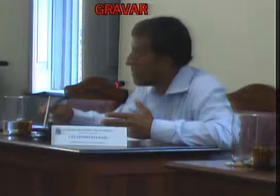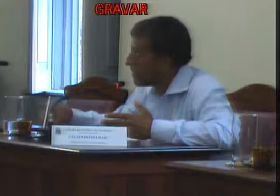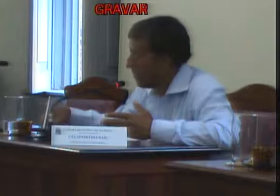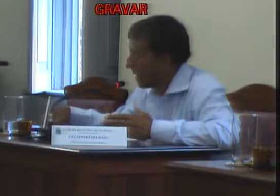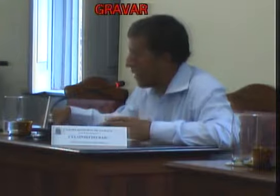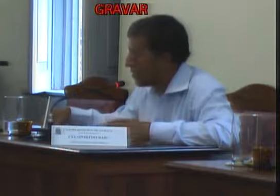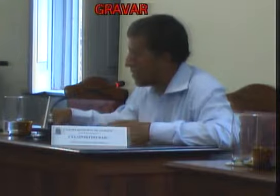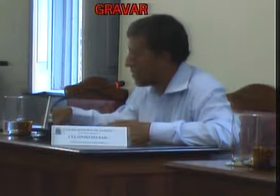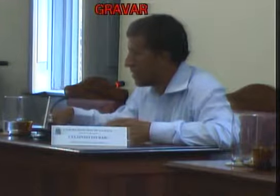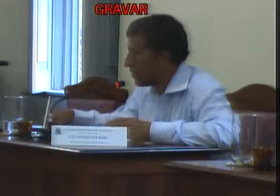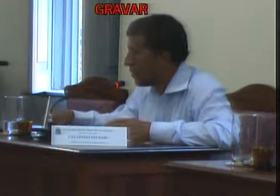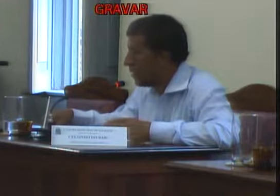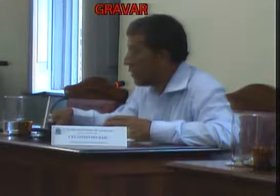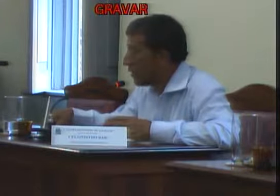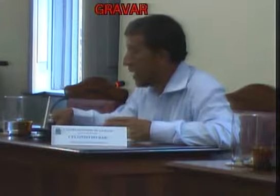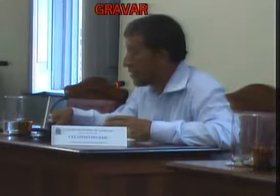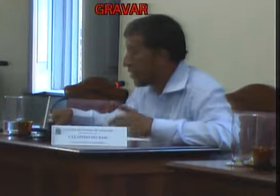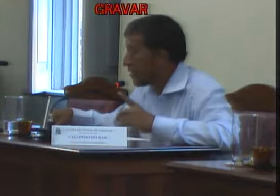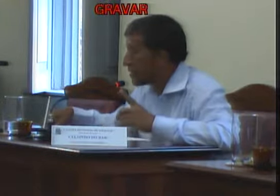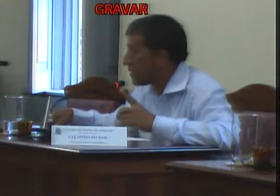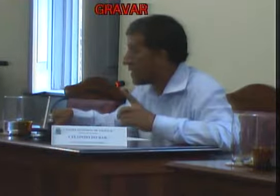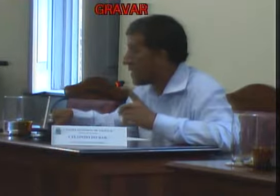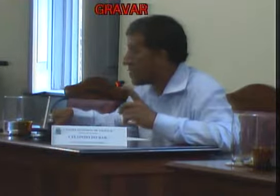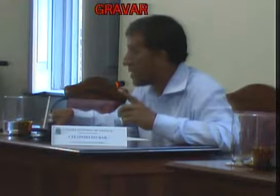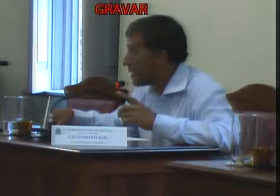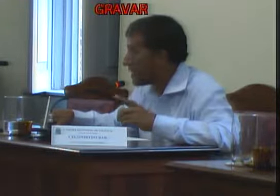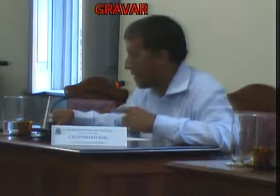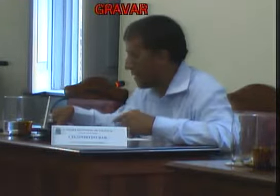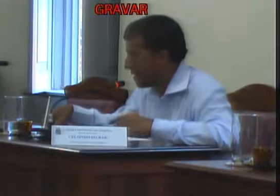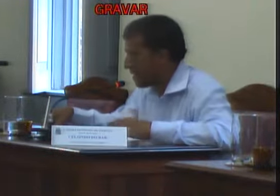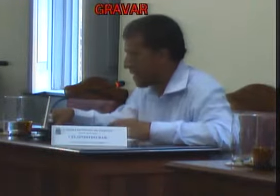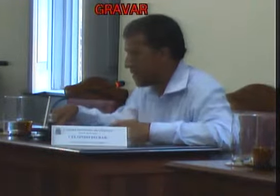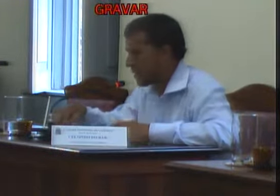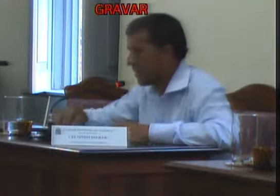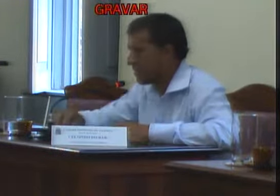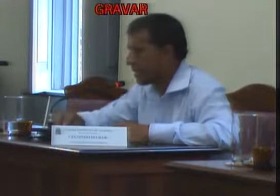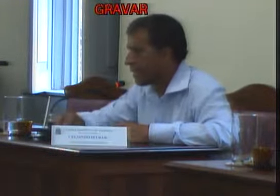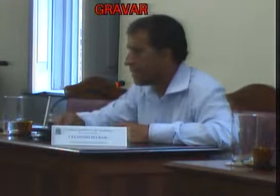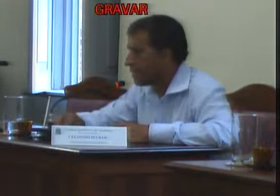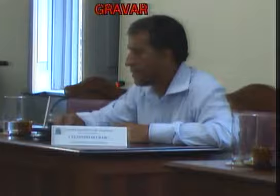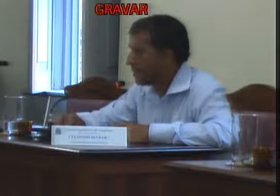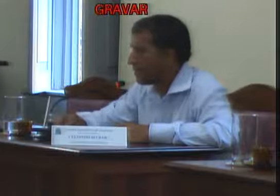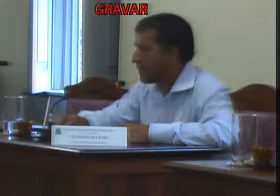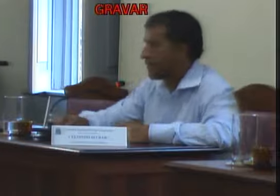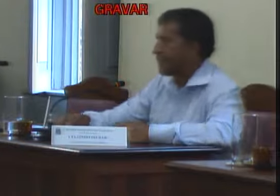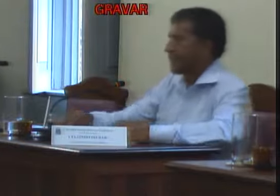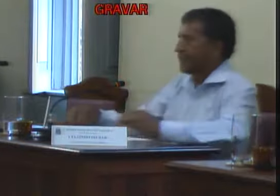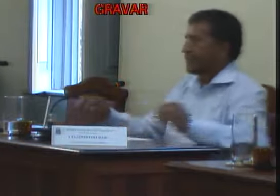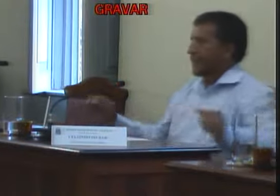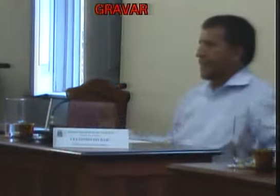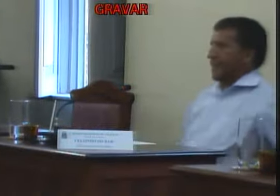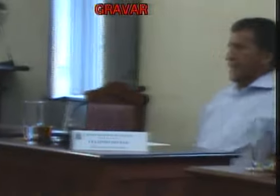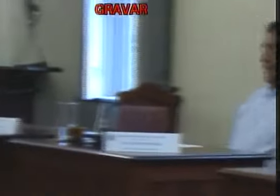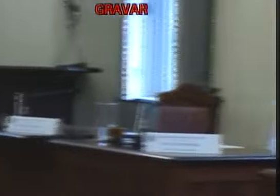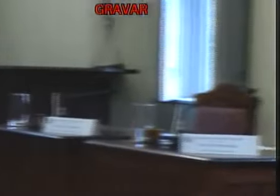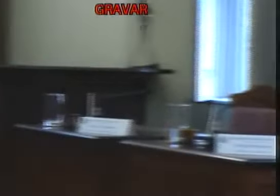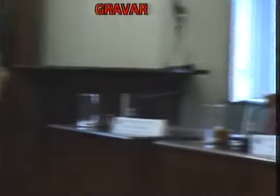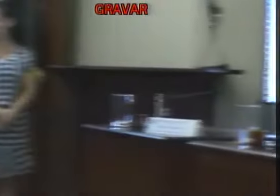também tinha que pagar o município, ou ela tinha que fazer a manutenção dessas lâmpadas na cidade também. Obrigado.